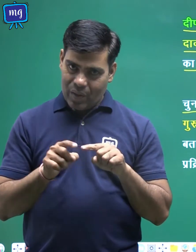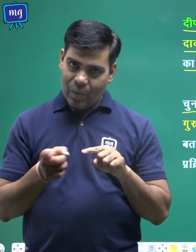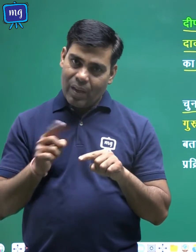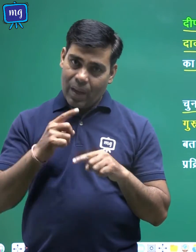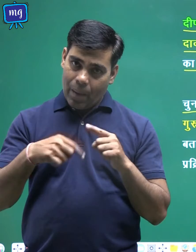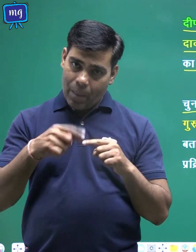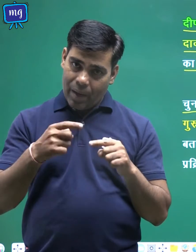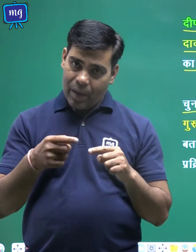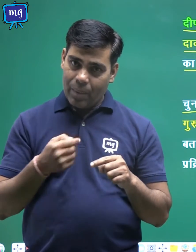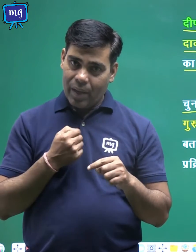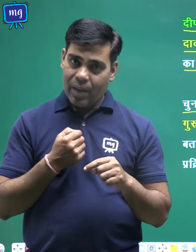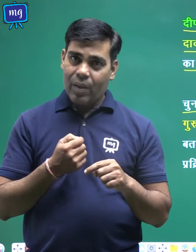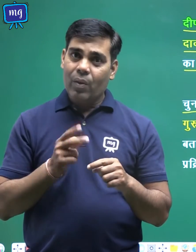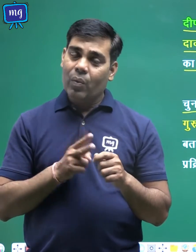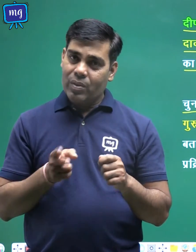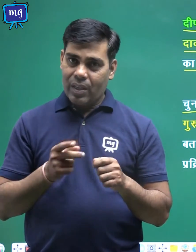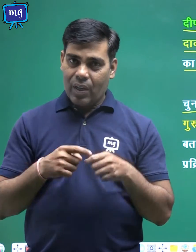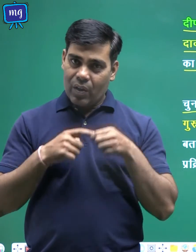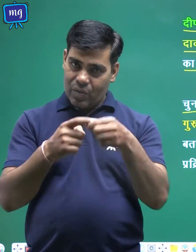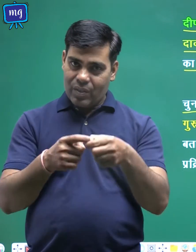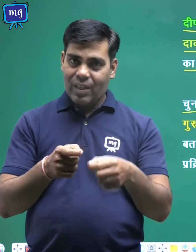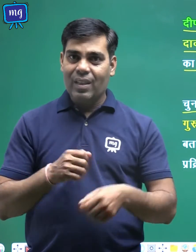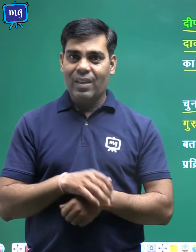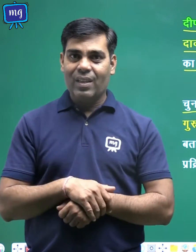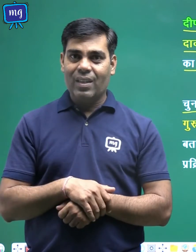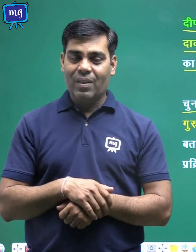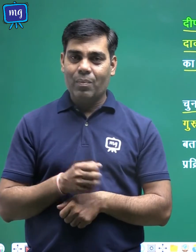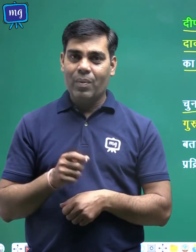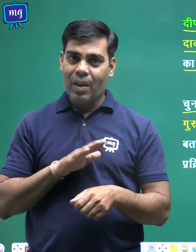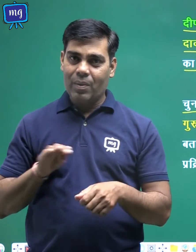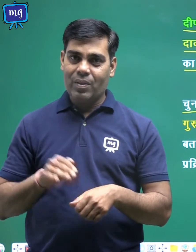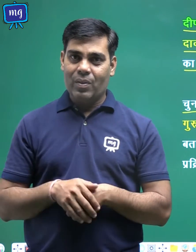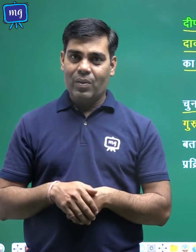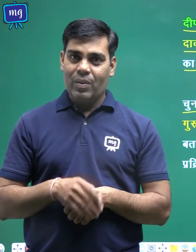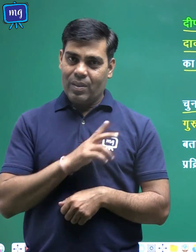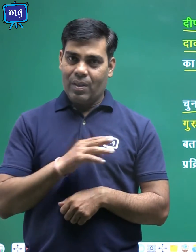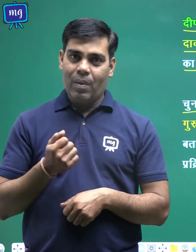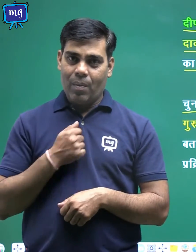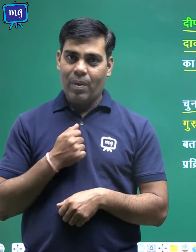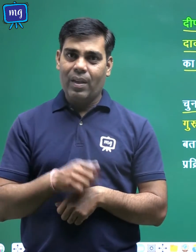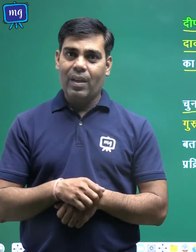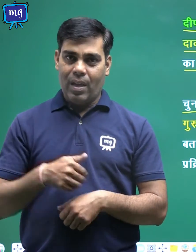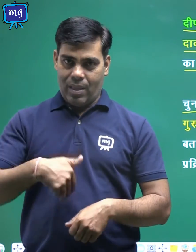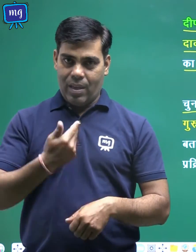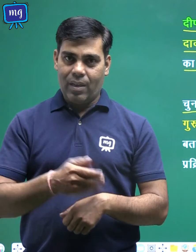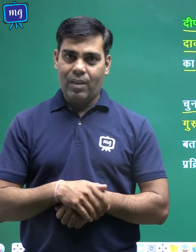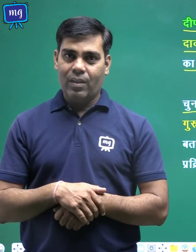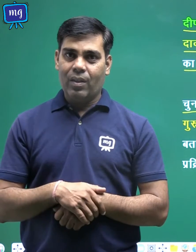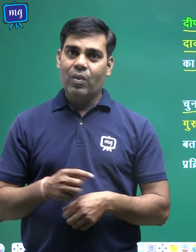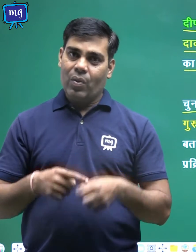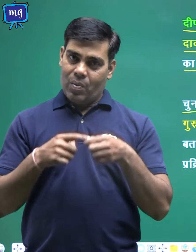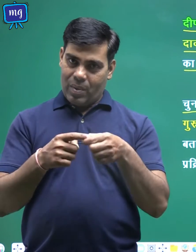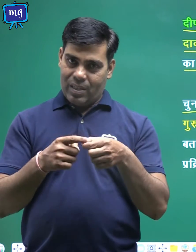में प्रश्न करता है। प्यारे बच्चों, जब हमारे अंदर कोई